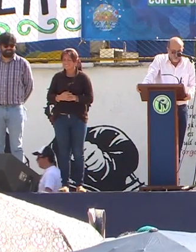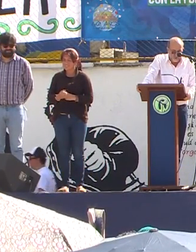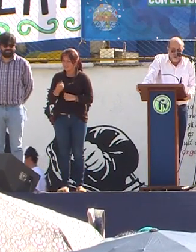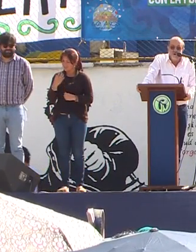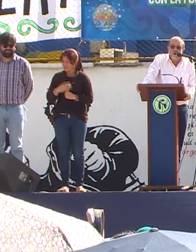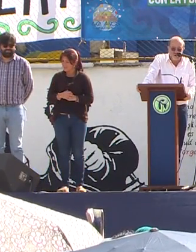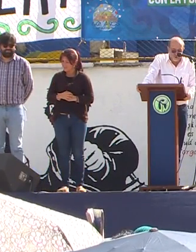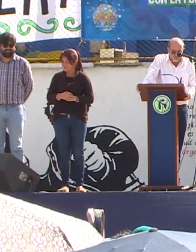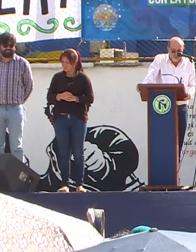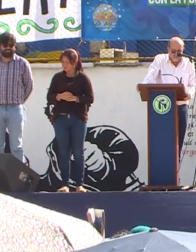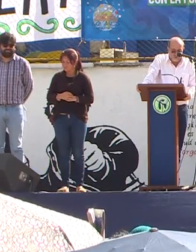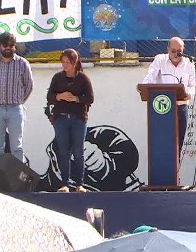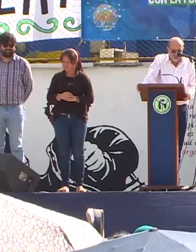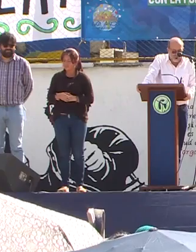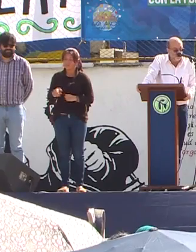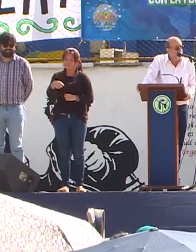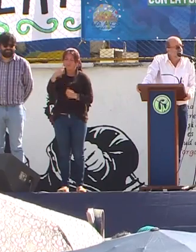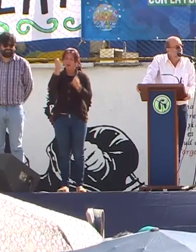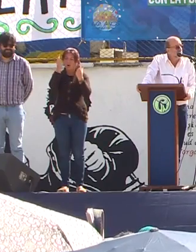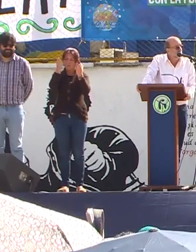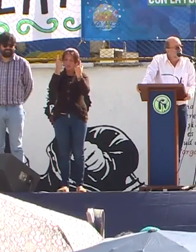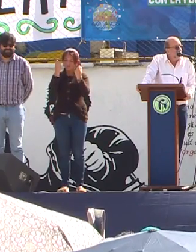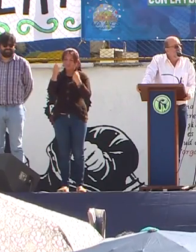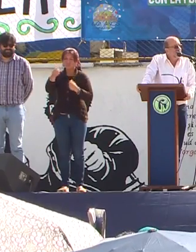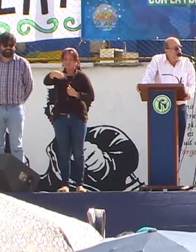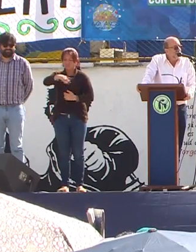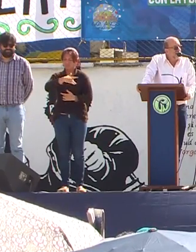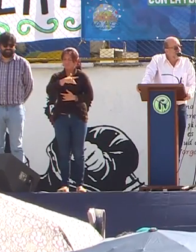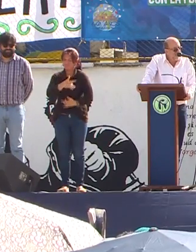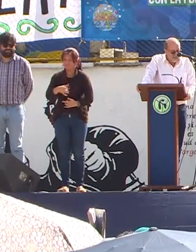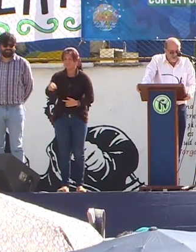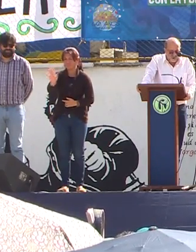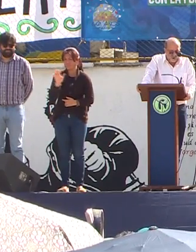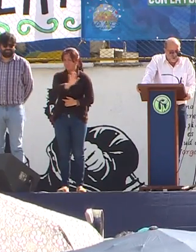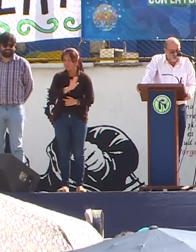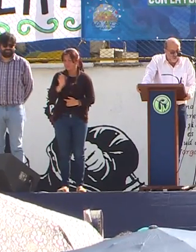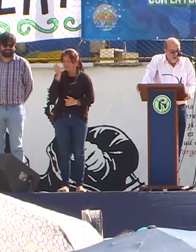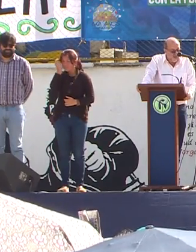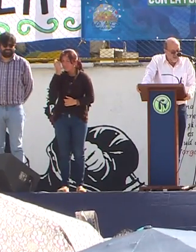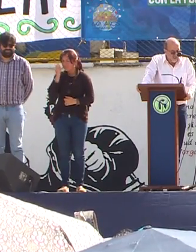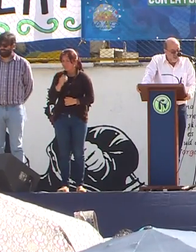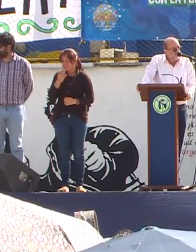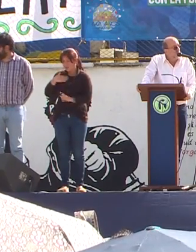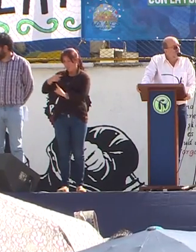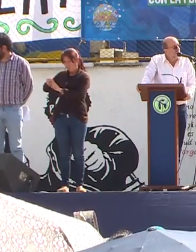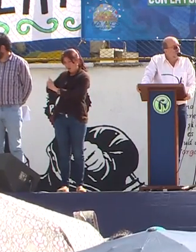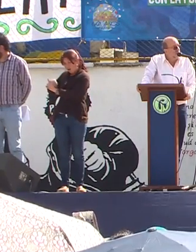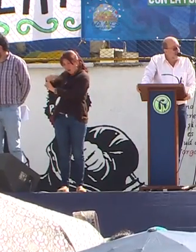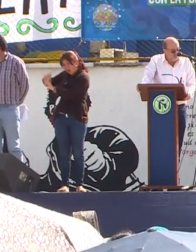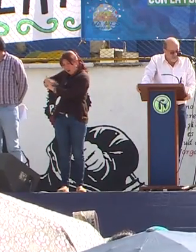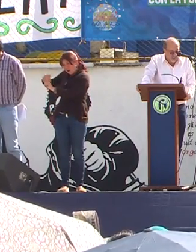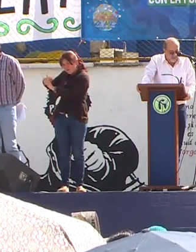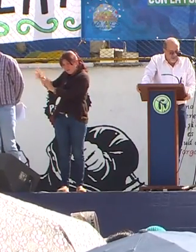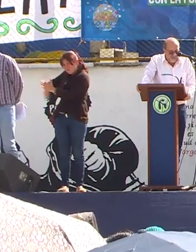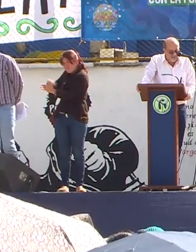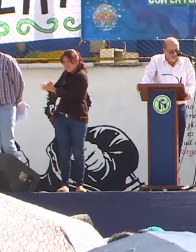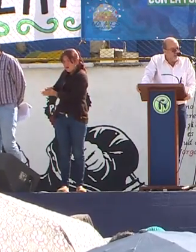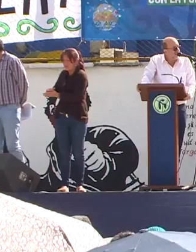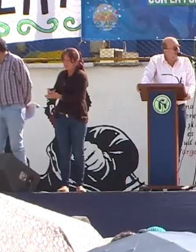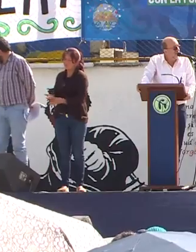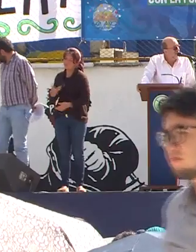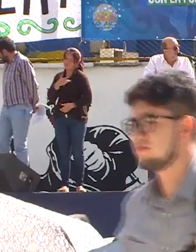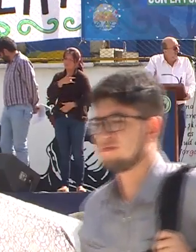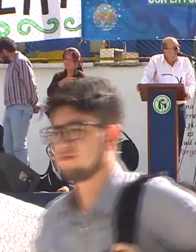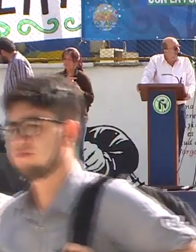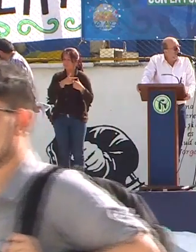comprensión, con su disposición. Cada arriendo nos duele porque primero está el